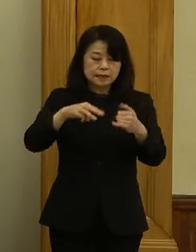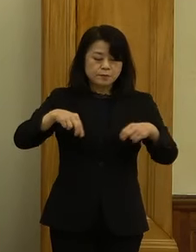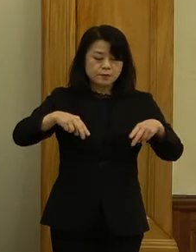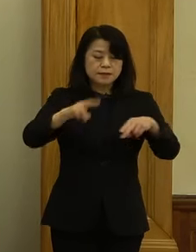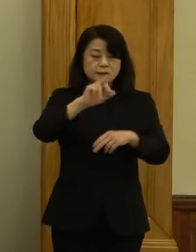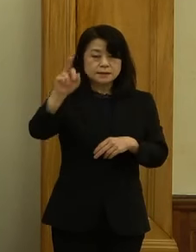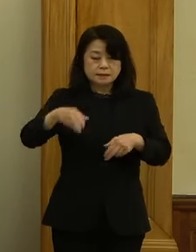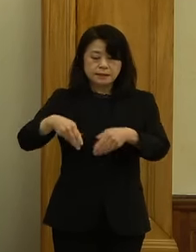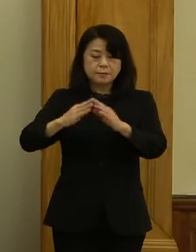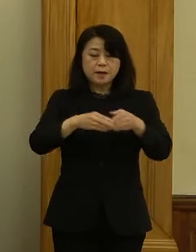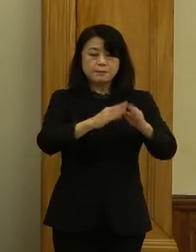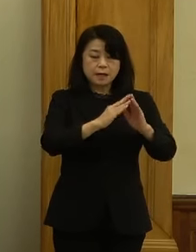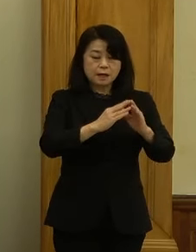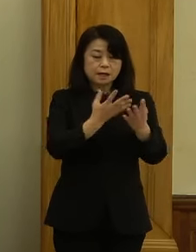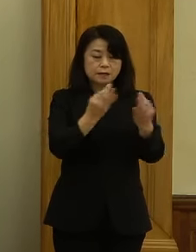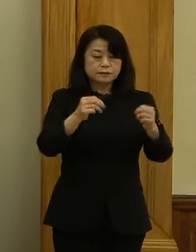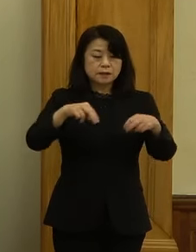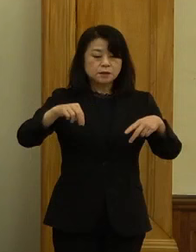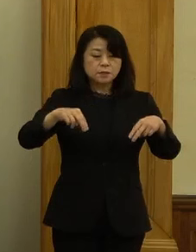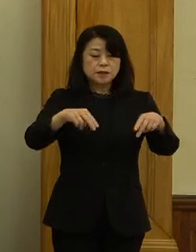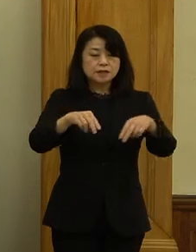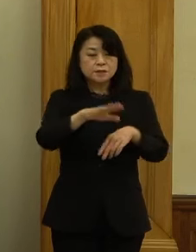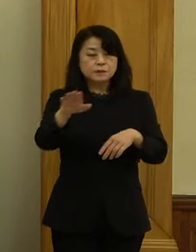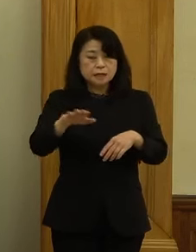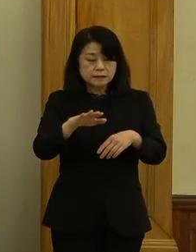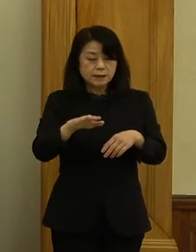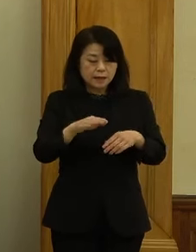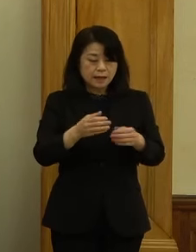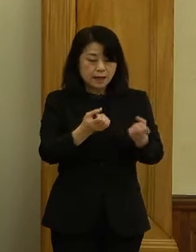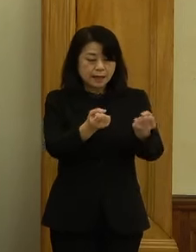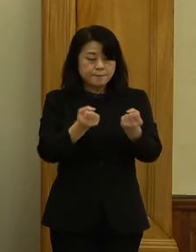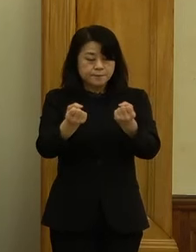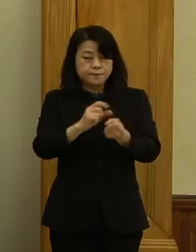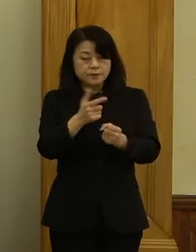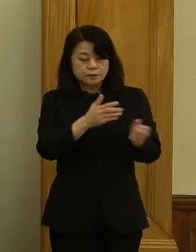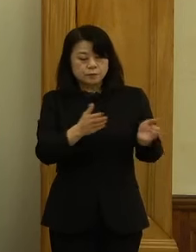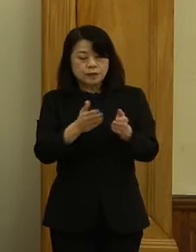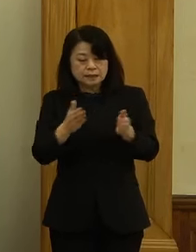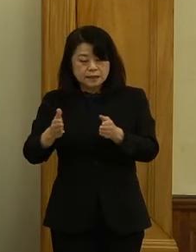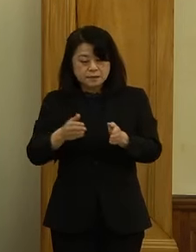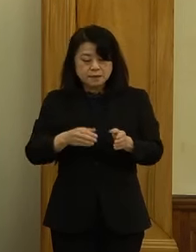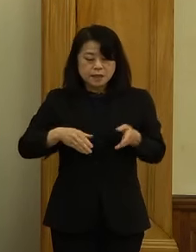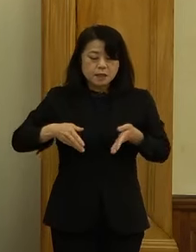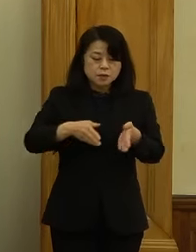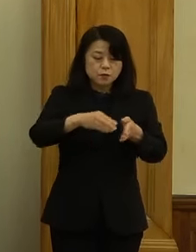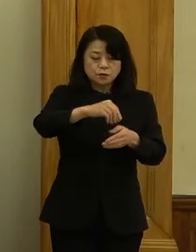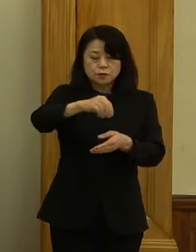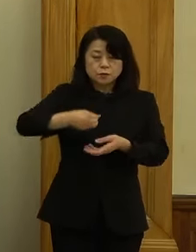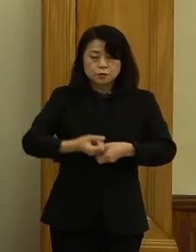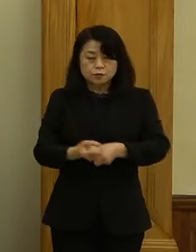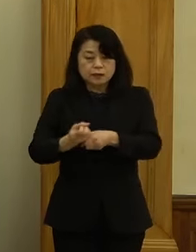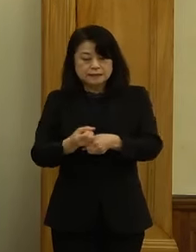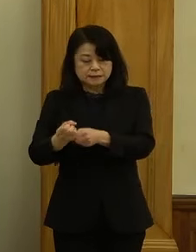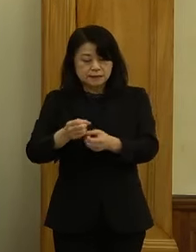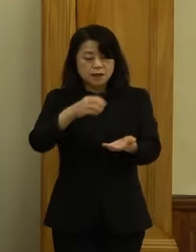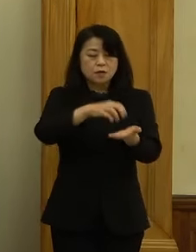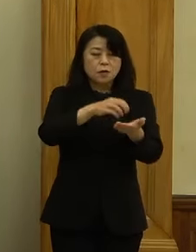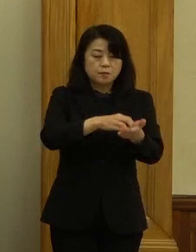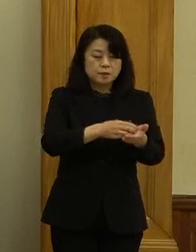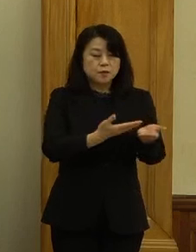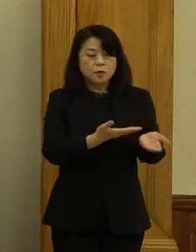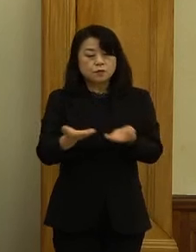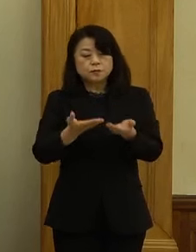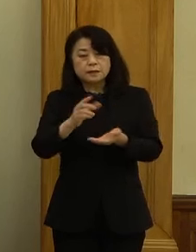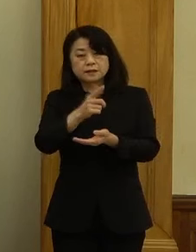れており多くのボランティアの皆様に火の片付けや速攻のド出し災害込みの運搬等ご